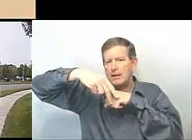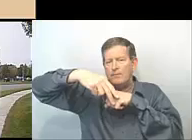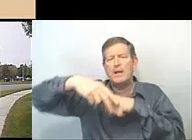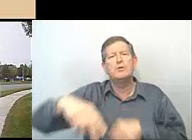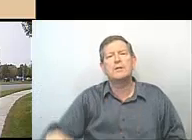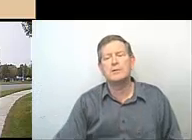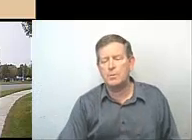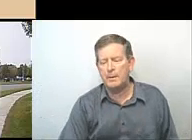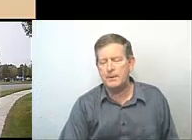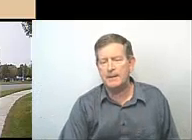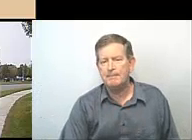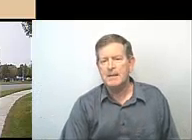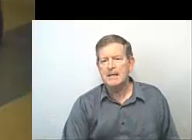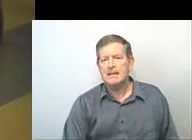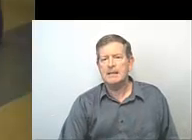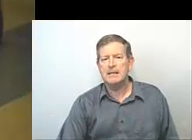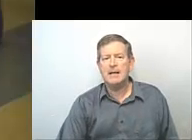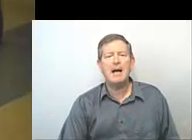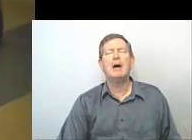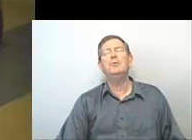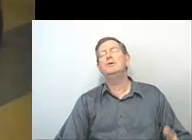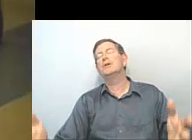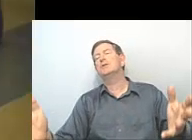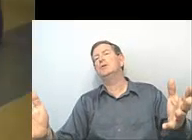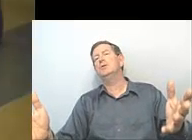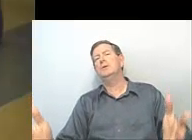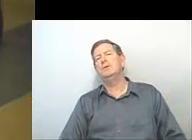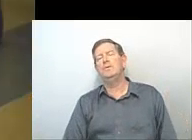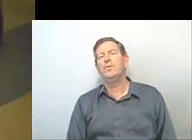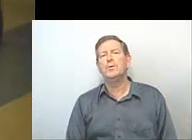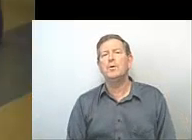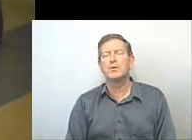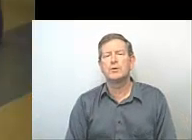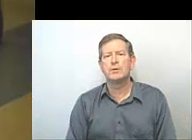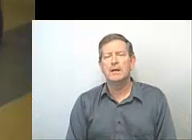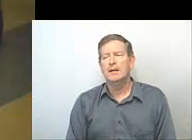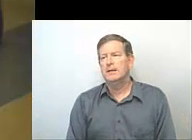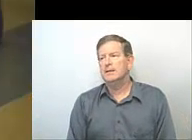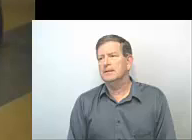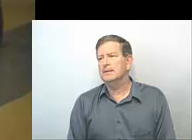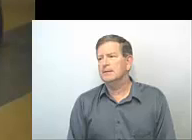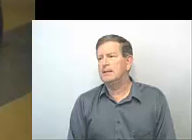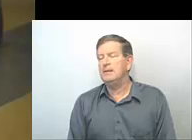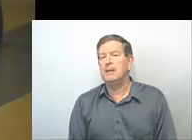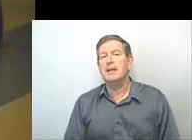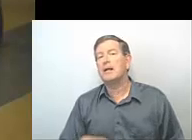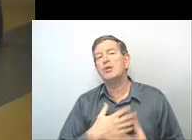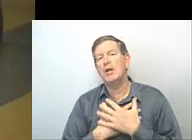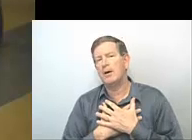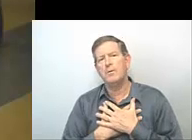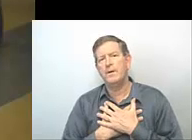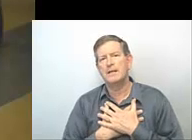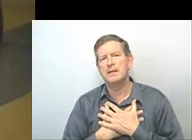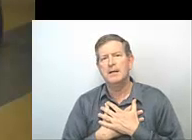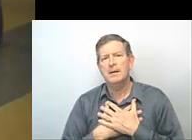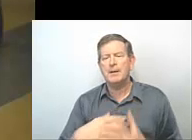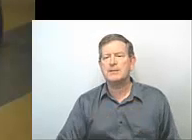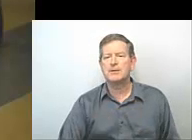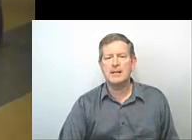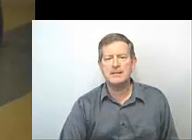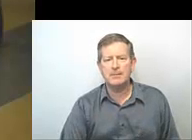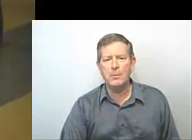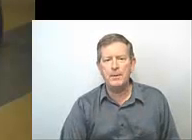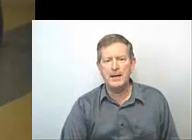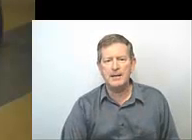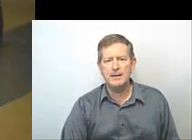toc, toc, toc, toc, il vient jusqu'à son papa. Là, ah oui, ça, c'est une photo que qui m'est très chère, en fait.